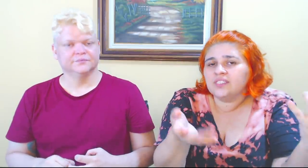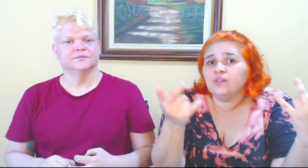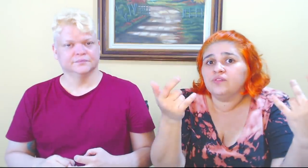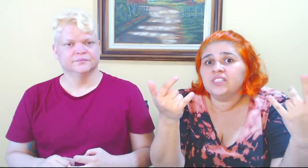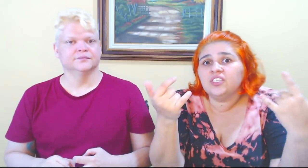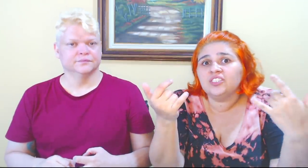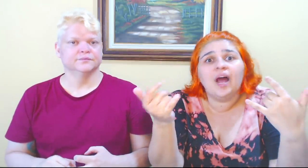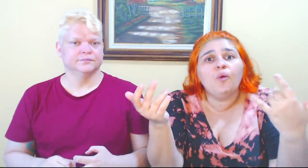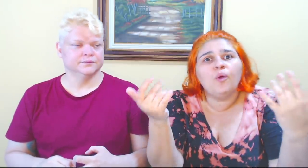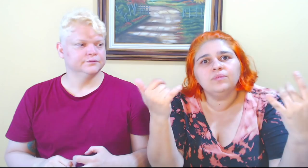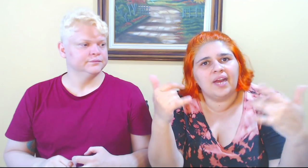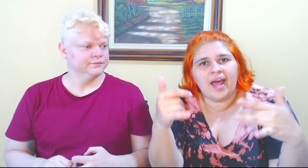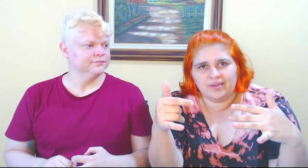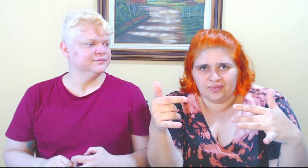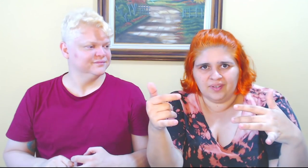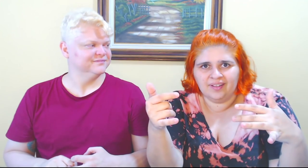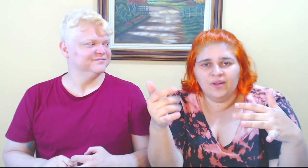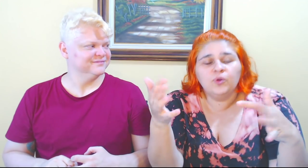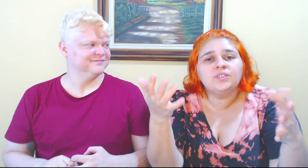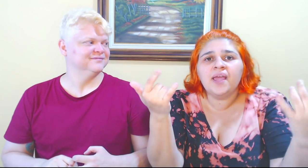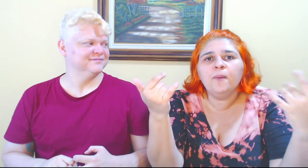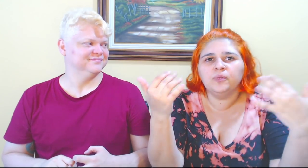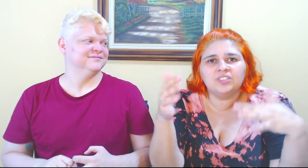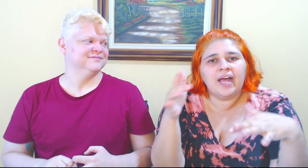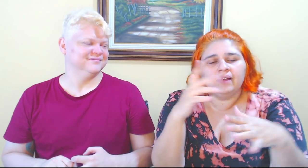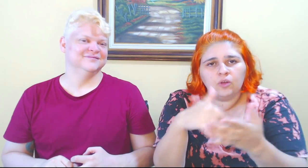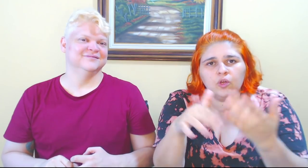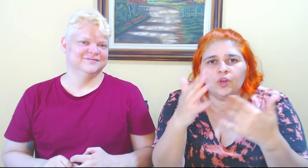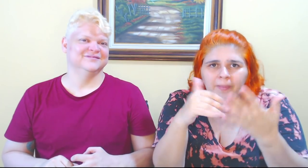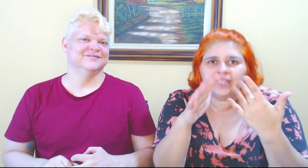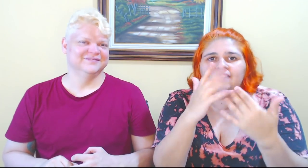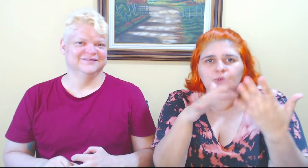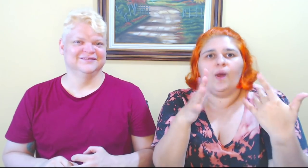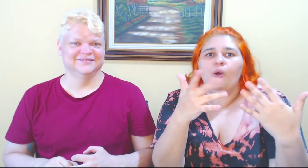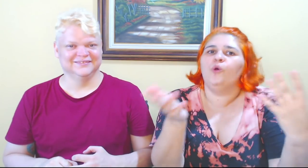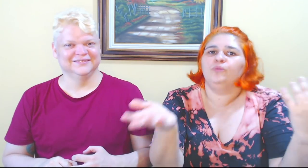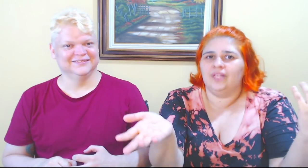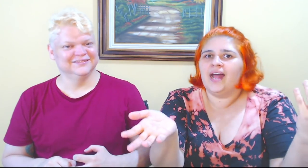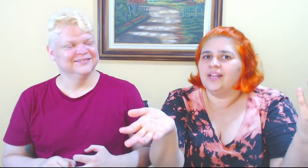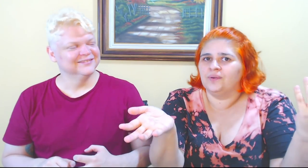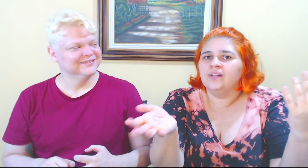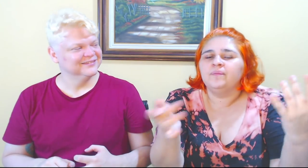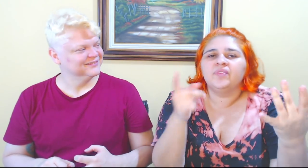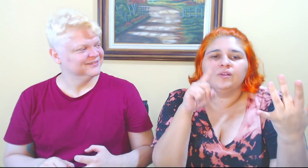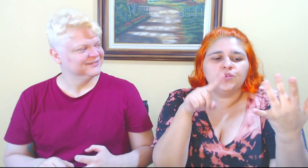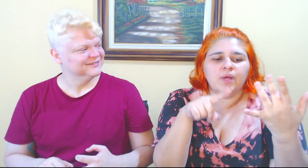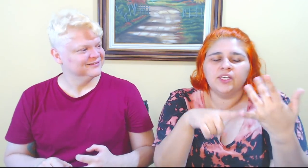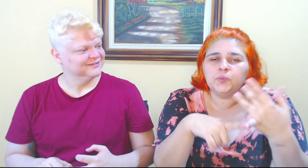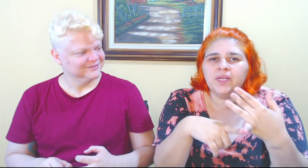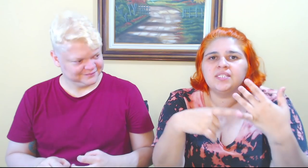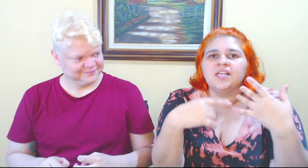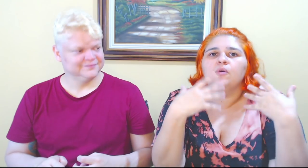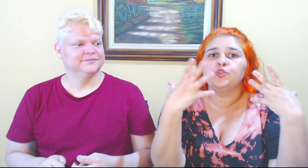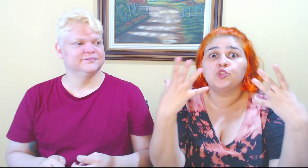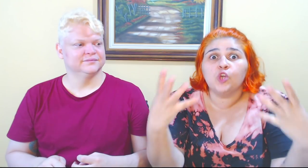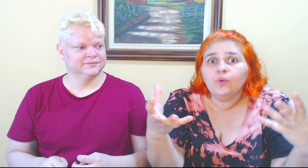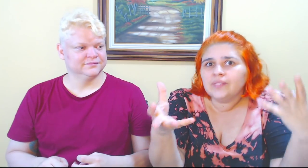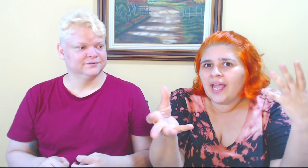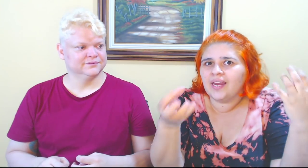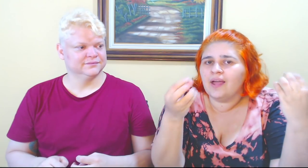Você está ao contrário O tempo está Cronometrando ao contrário Então sua respiração O som dela É ao